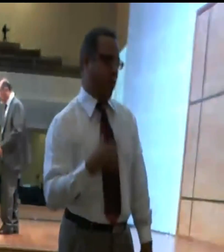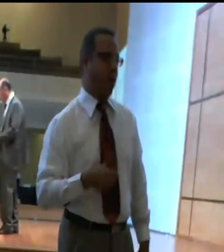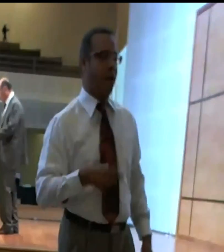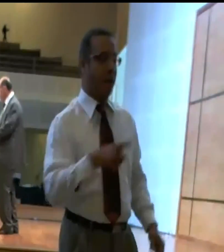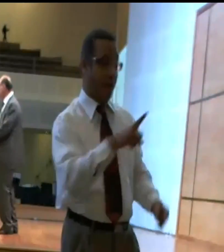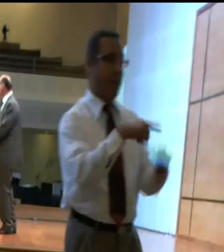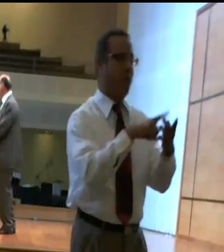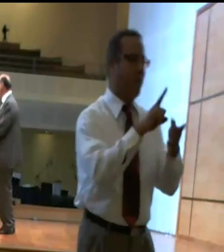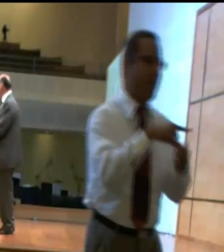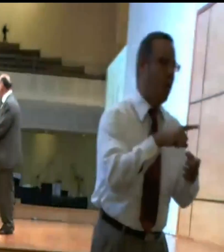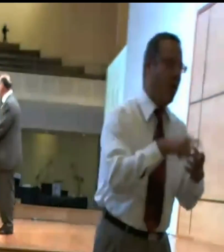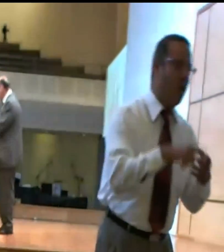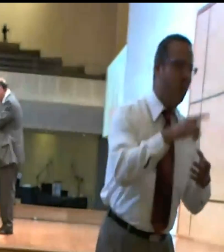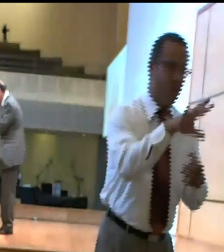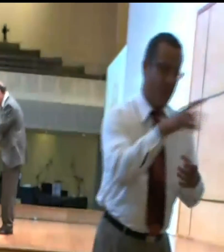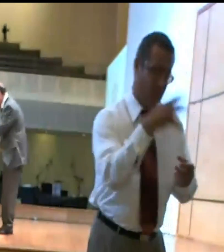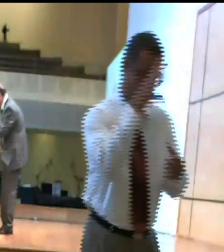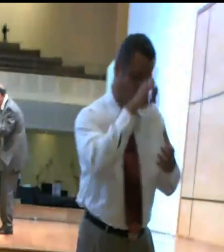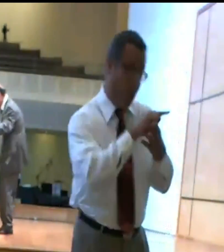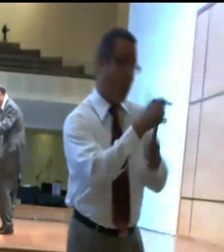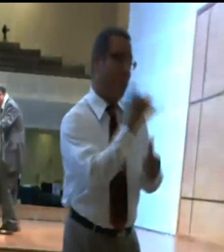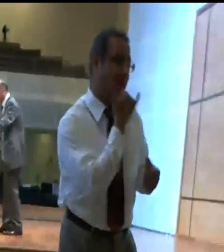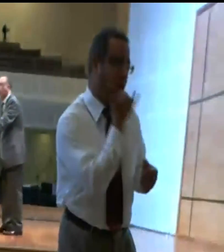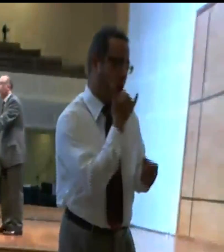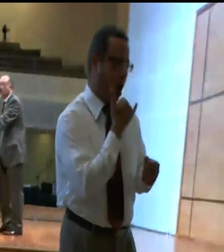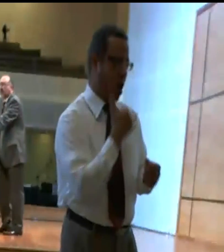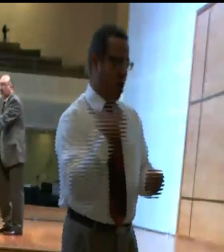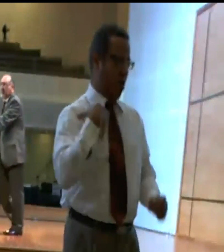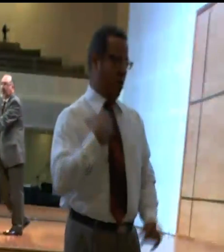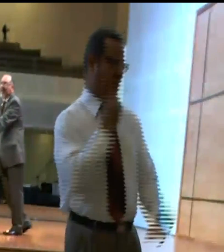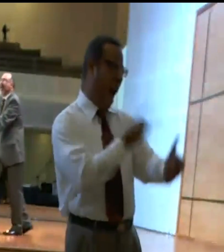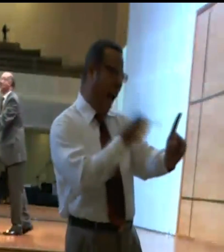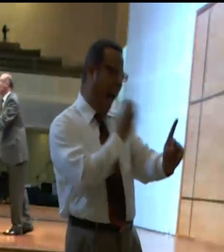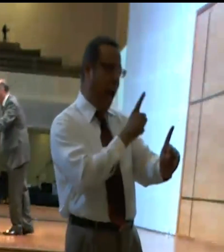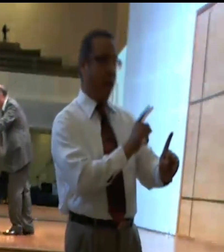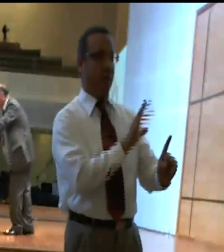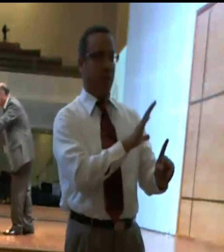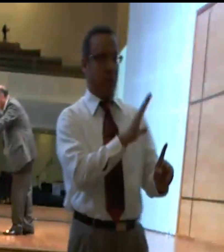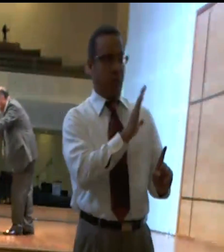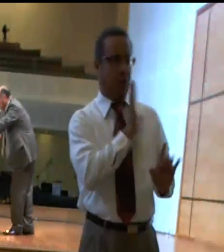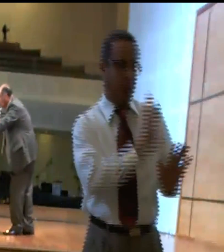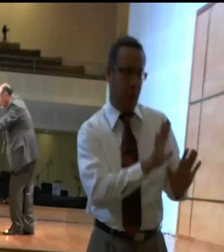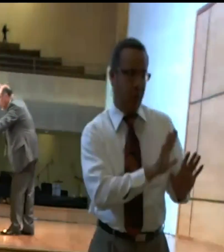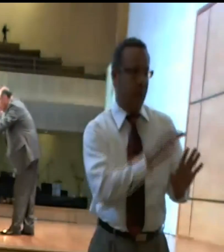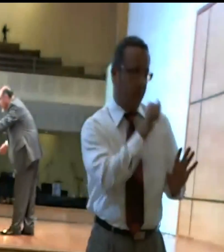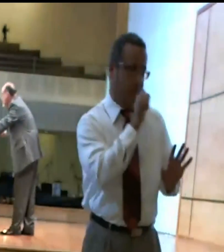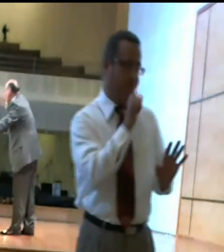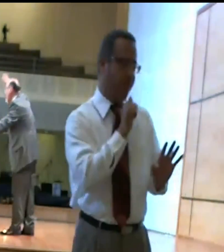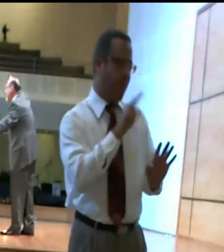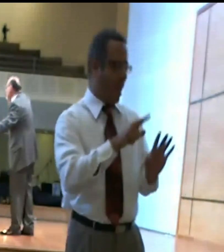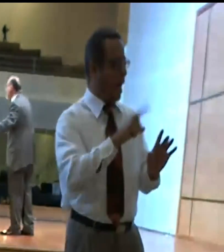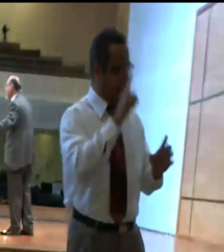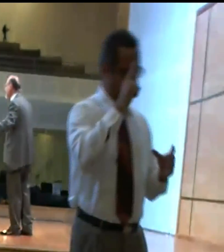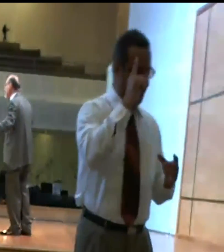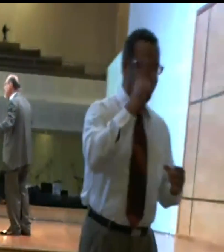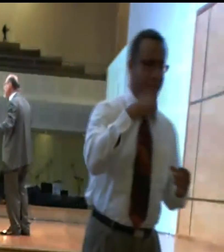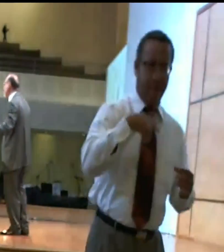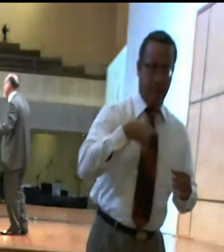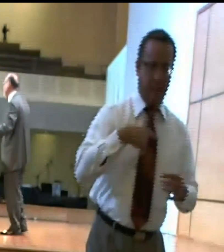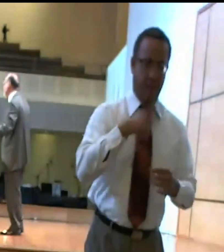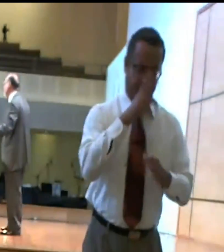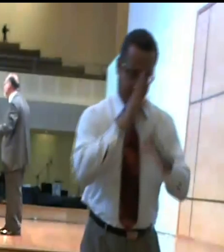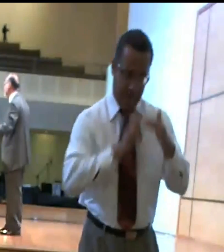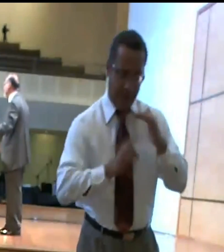caprichosa. Lo que Salomón está diciendo aquí es muy sencillo. Nadie sabe con seguridad lo que va a suceder en el